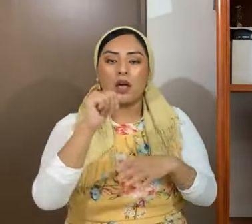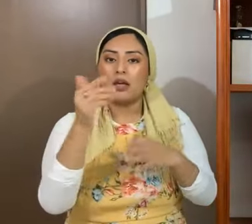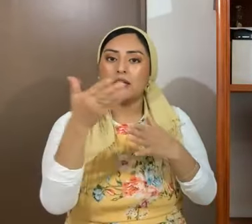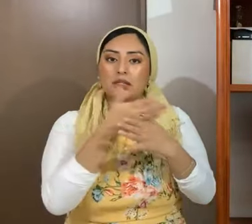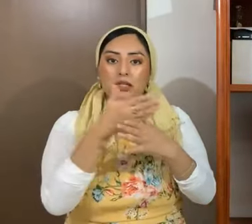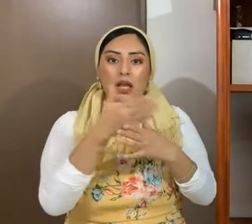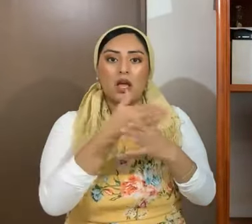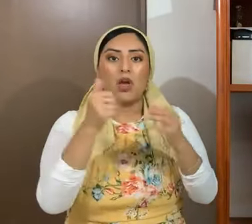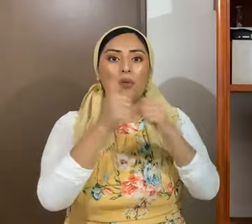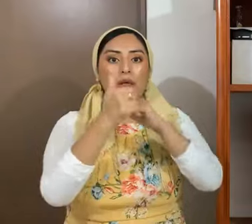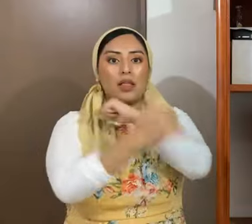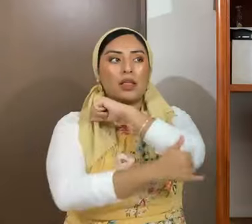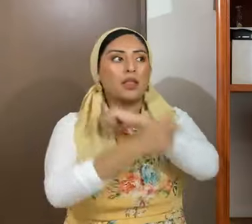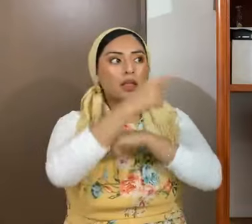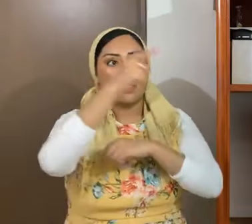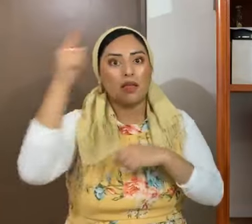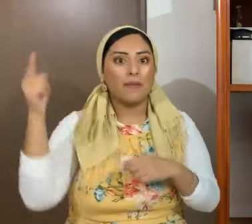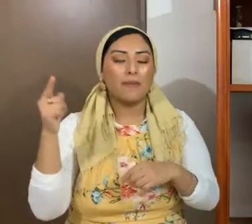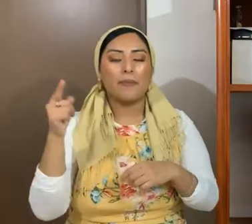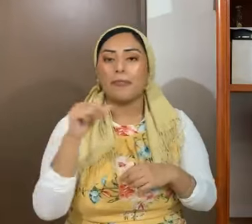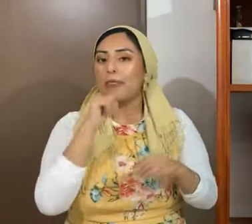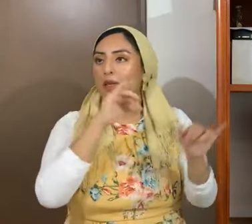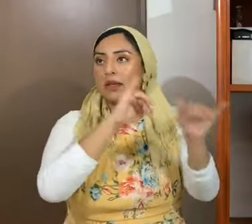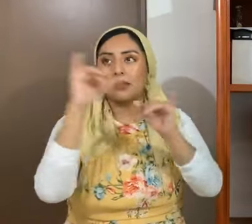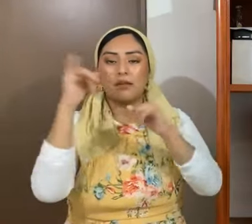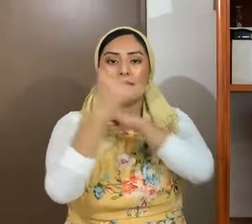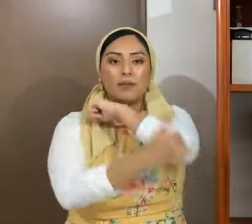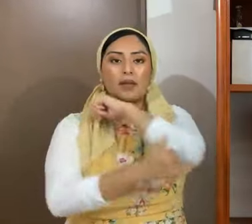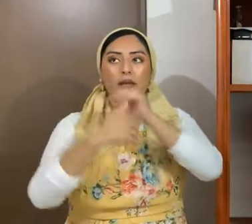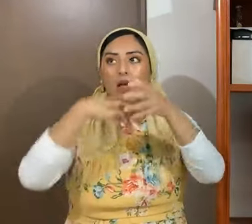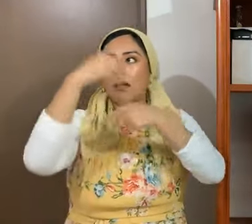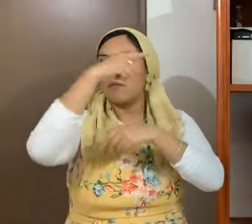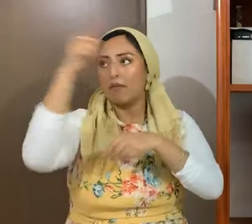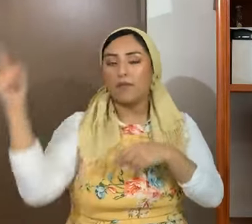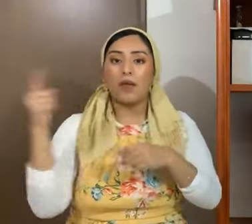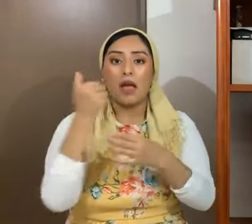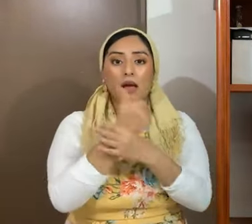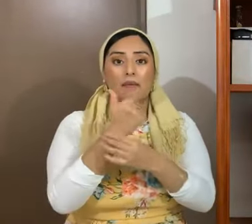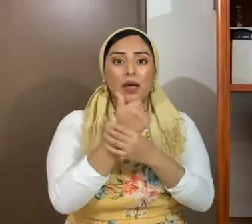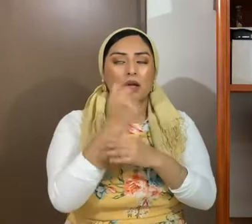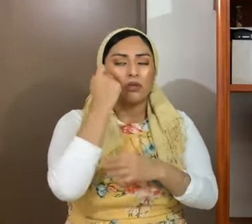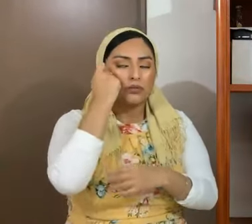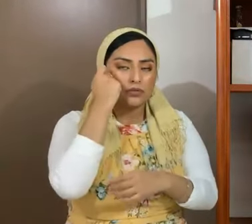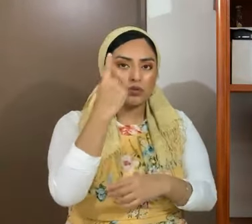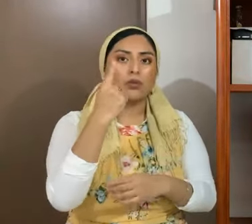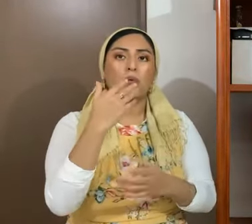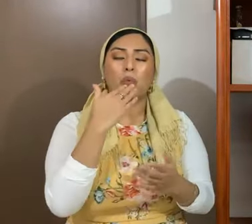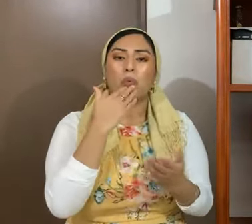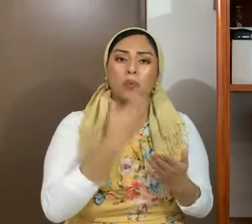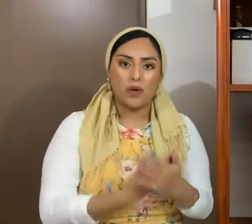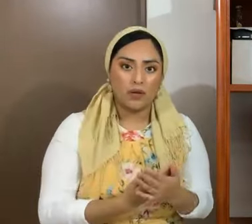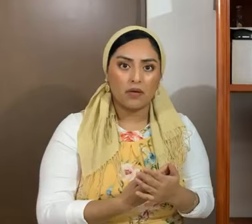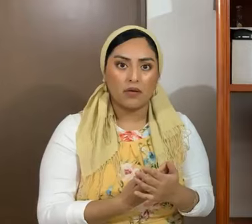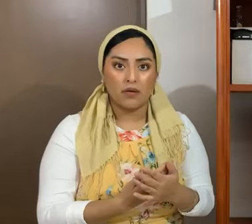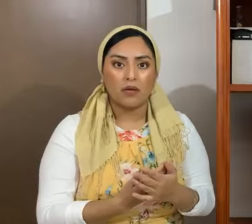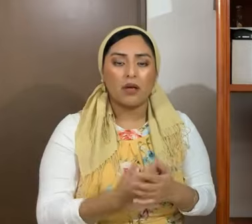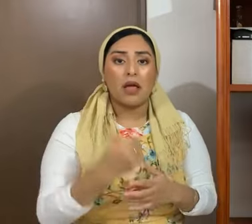compartir con las naciones paganas, no hacer lo que hacen las naciones paganas. Abraham entendió bien esto.